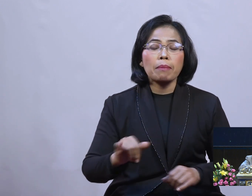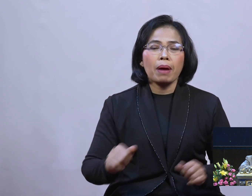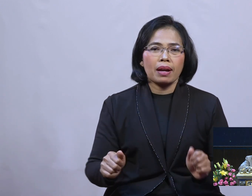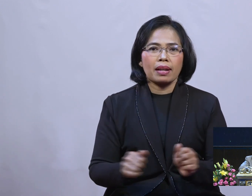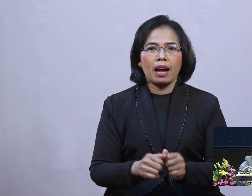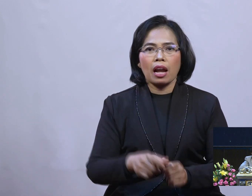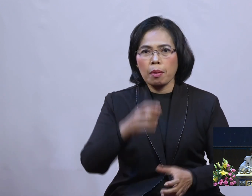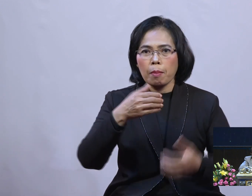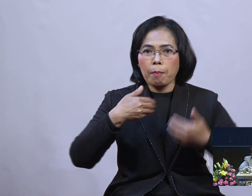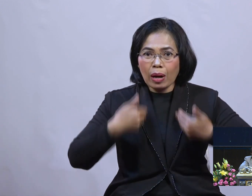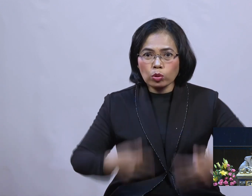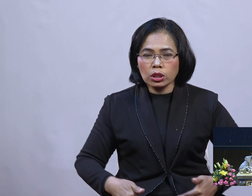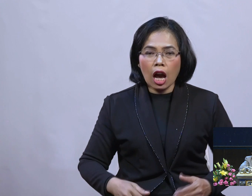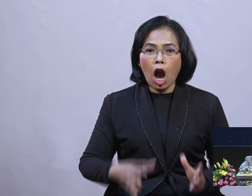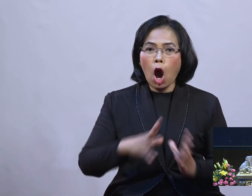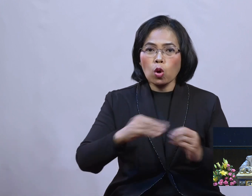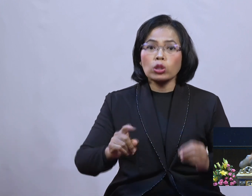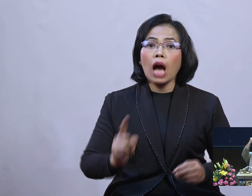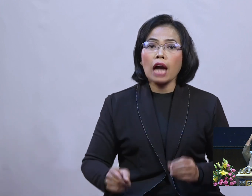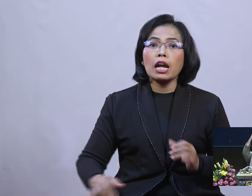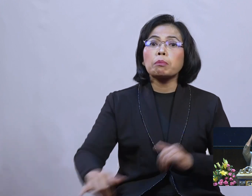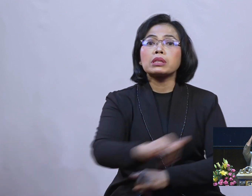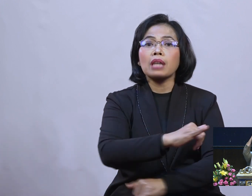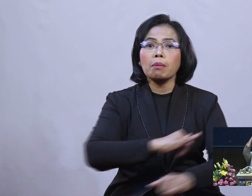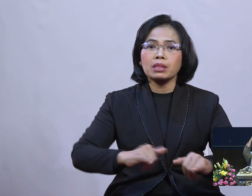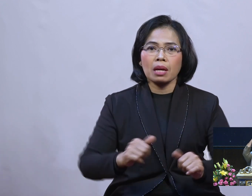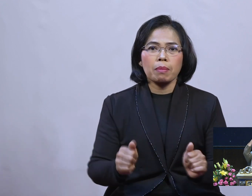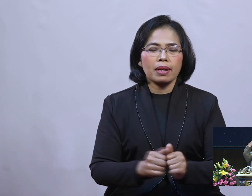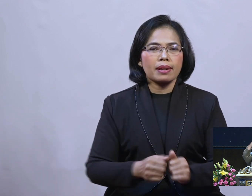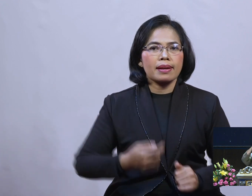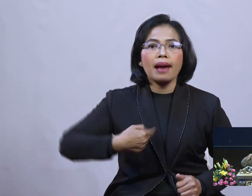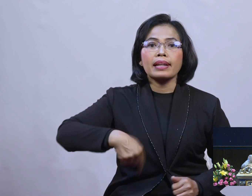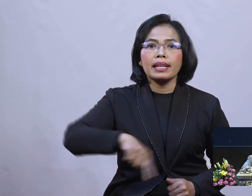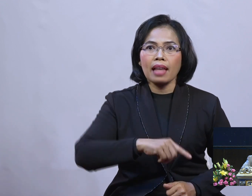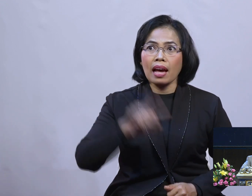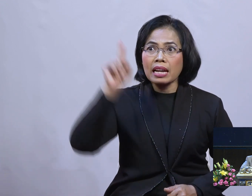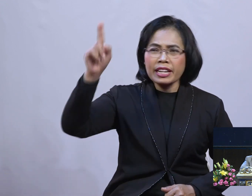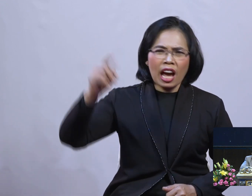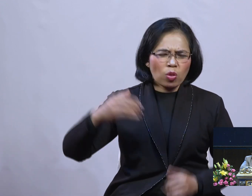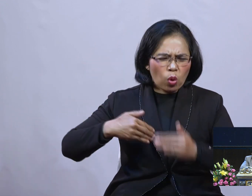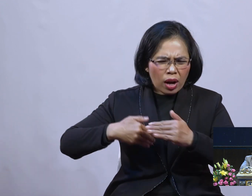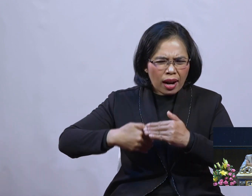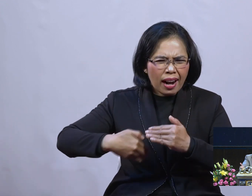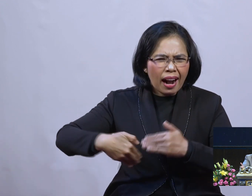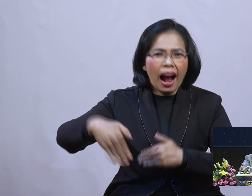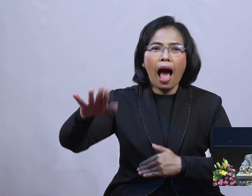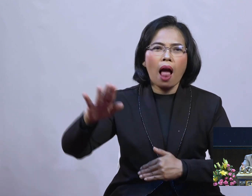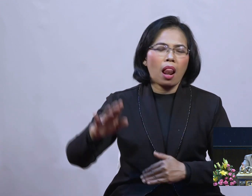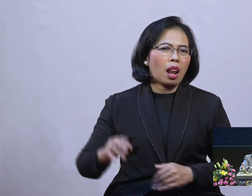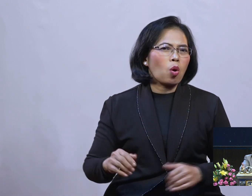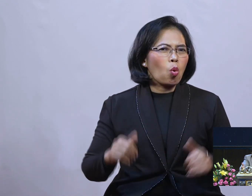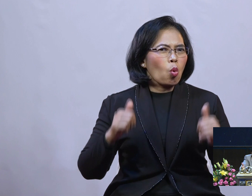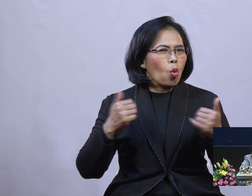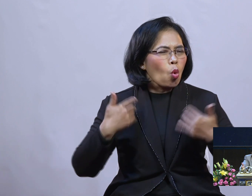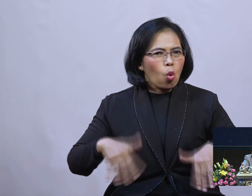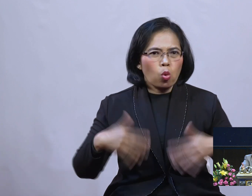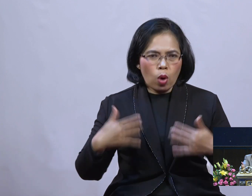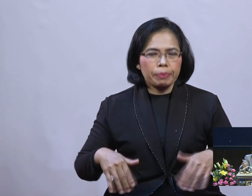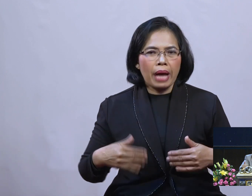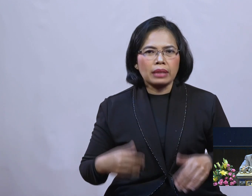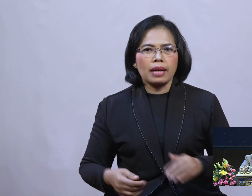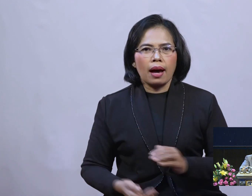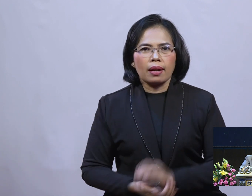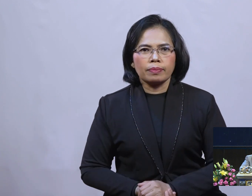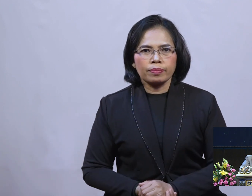roh yang ada bersama dengan kita jadi Allah Yang Kekal dasyat dan luar biasa jadi Surabaya kaslam Tuhan bukan